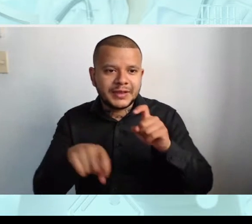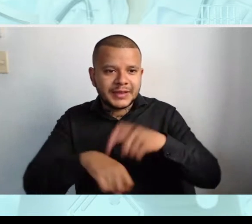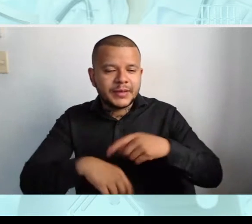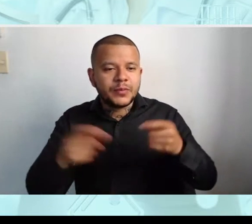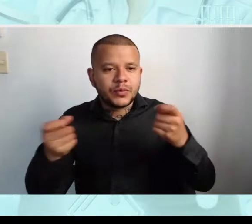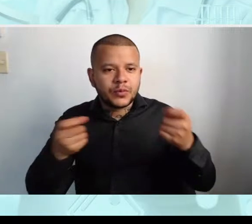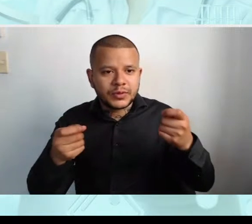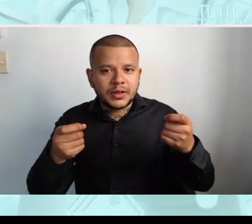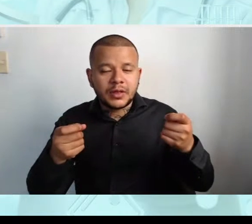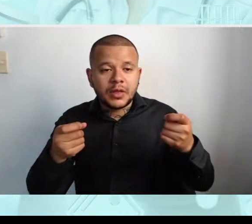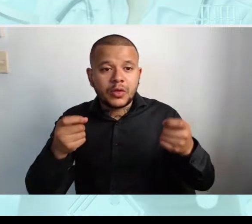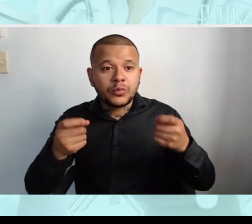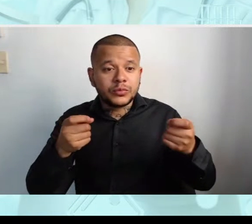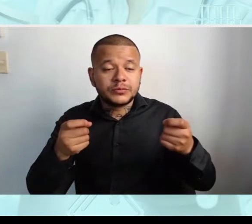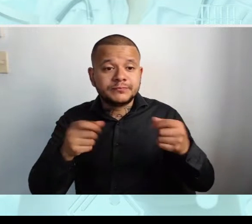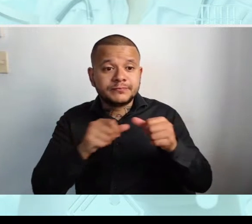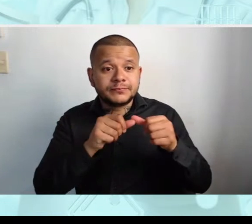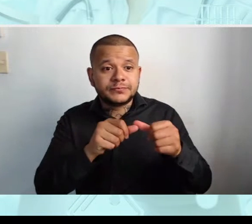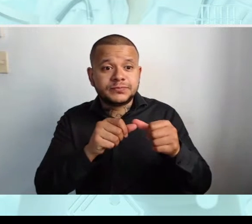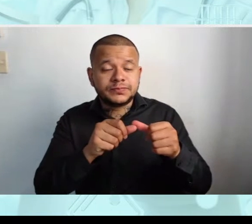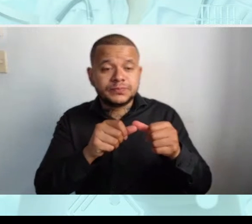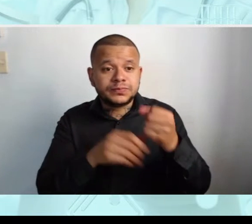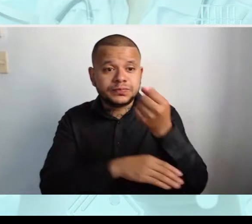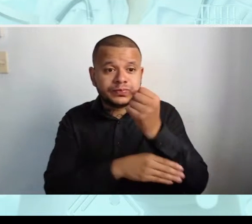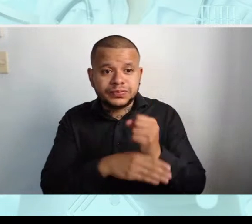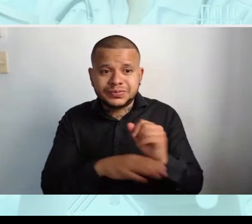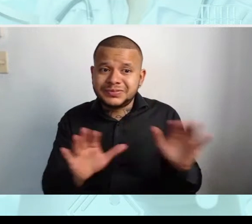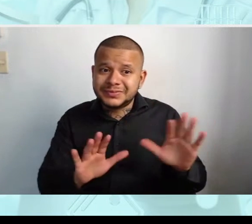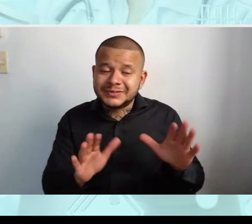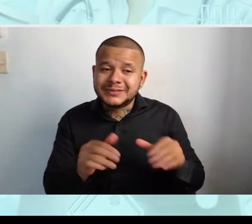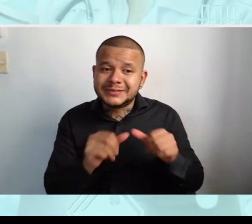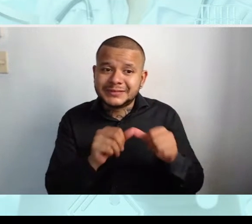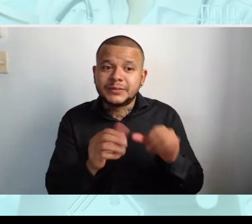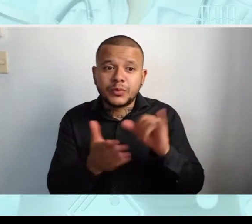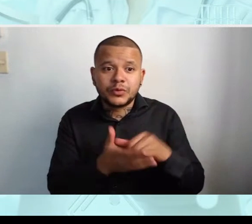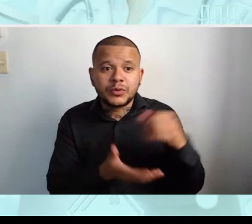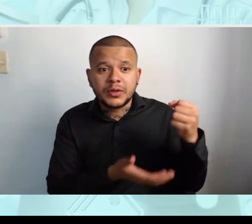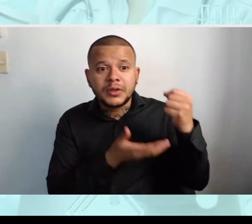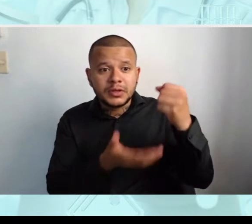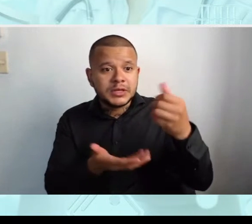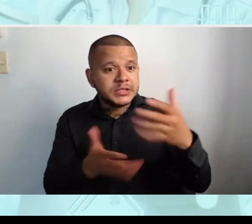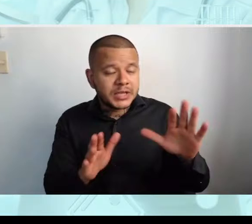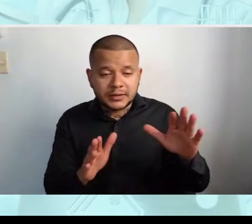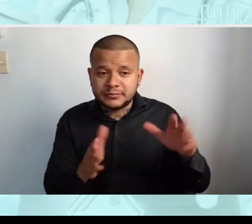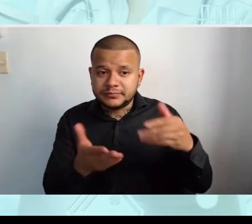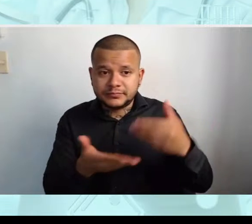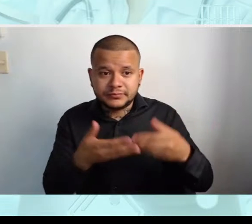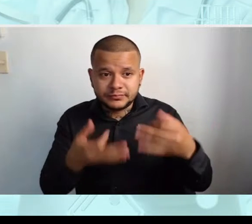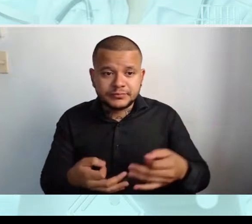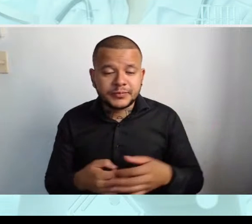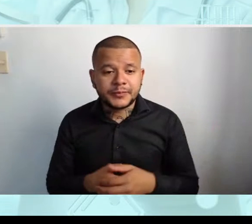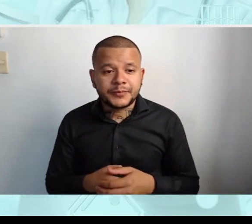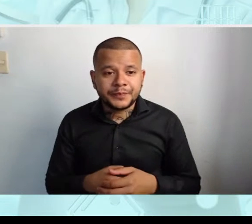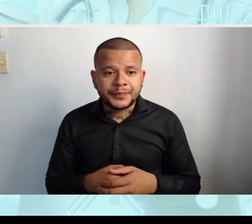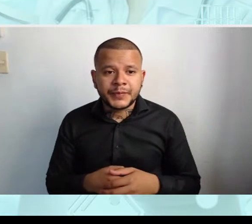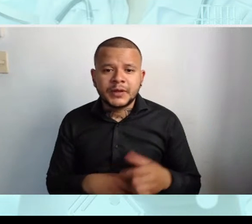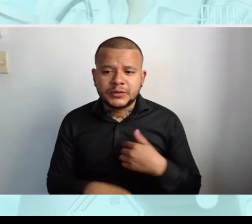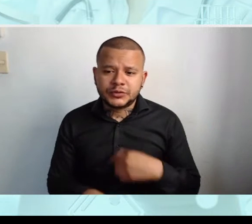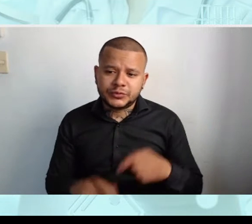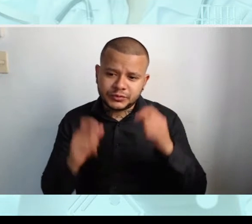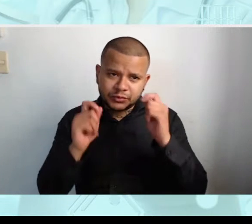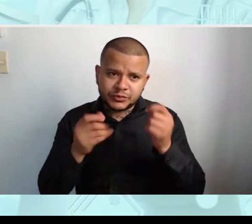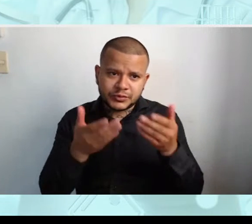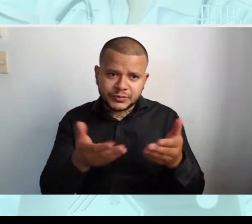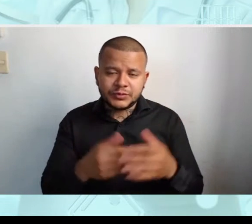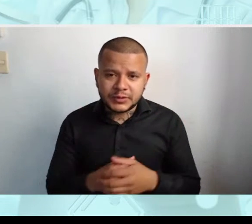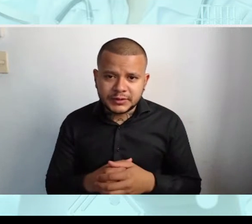no la dejen caer, no la dejen caer. Para eso están asegurados estos recursos, como usted bien lo ha dicho. Entonces, pues un reconocimiento también de nuestra